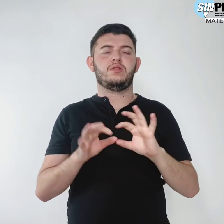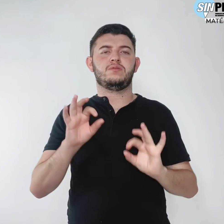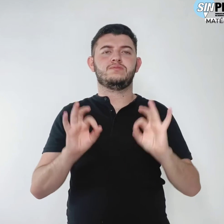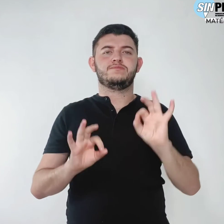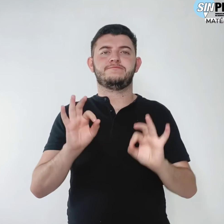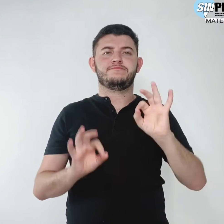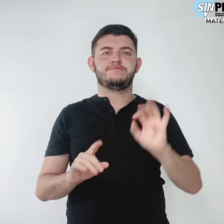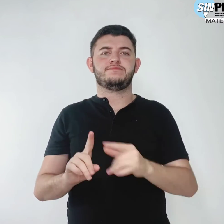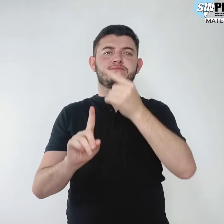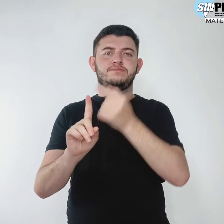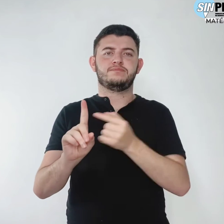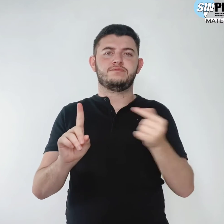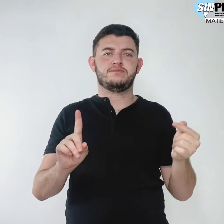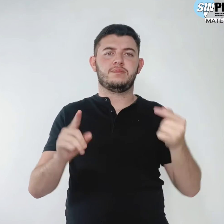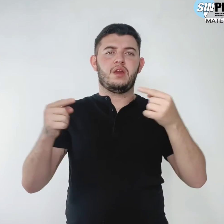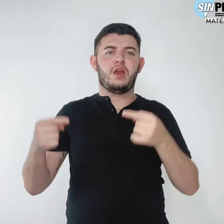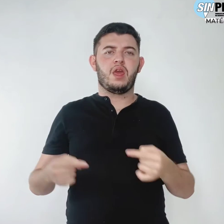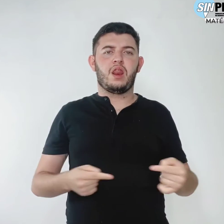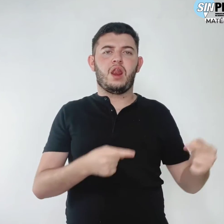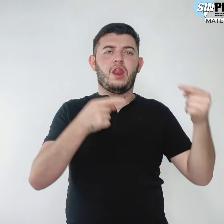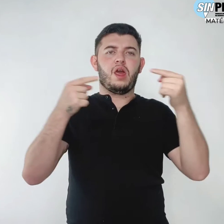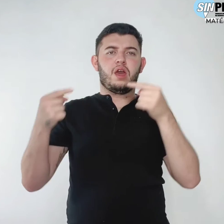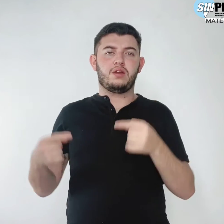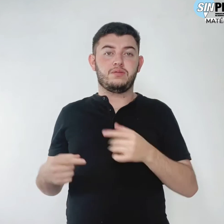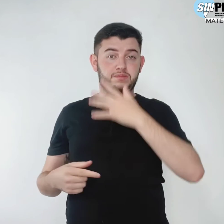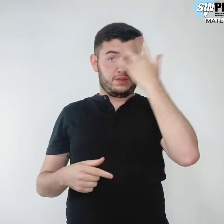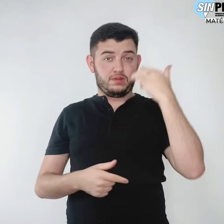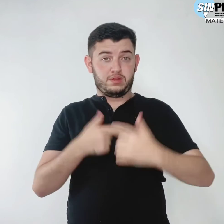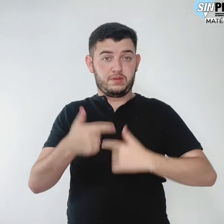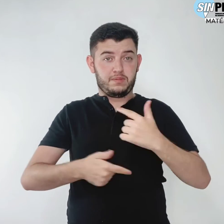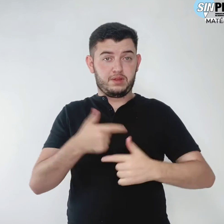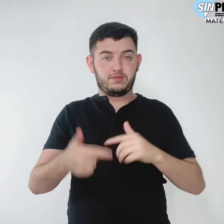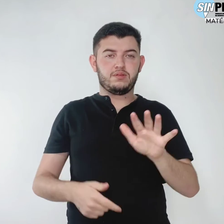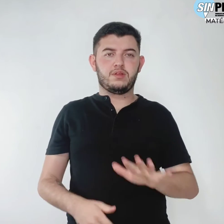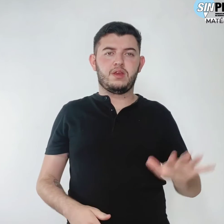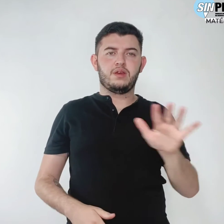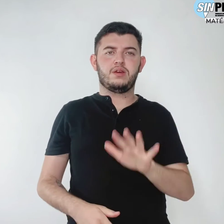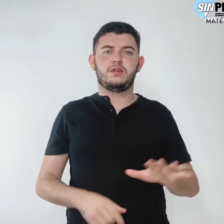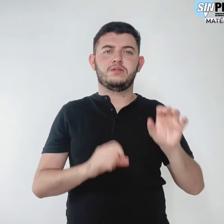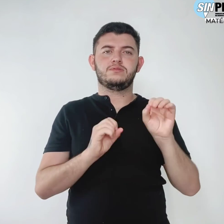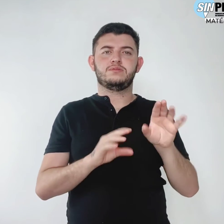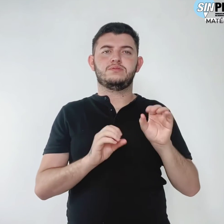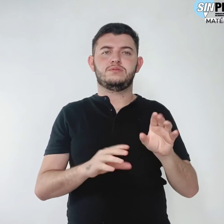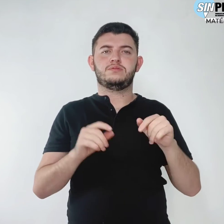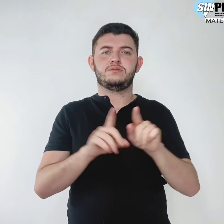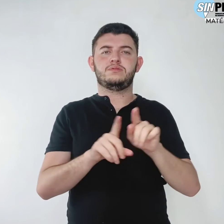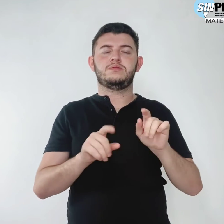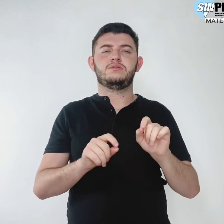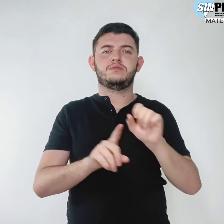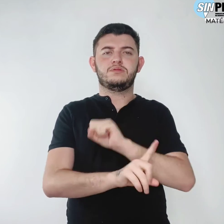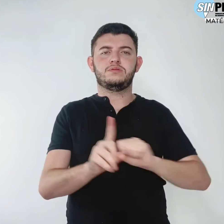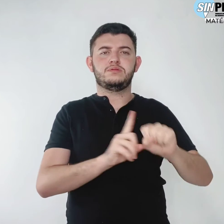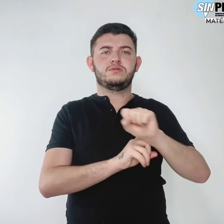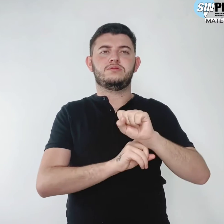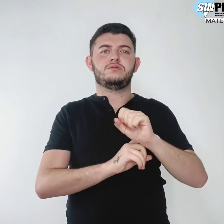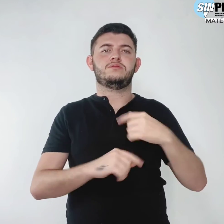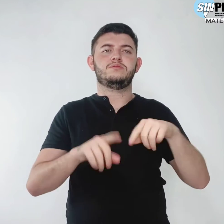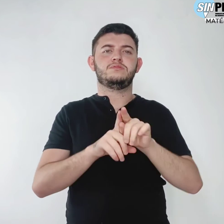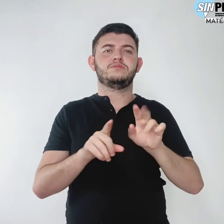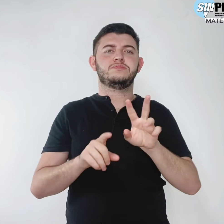promovem uma semana de debates com trabalhadores em educação e a sociedade em